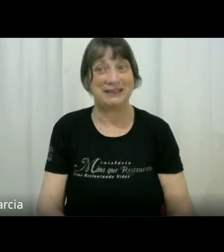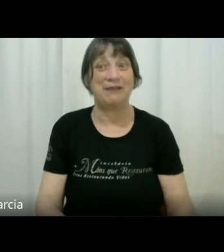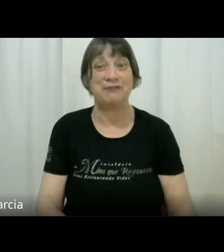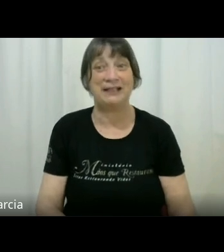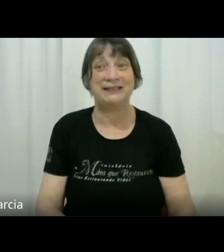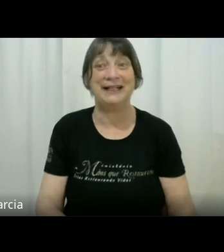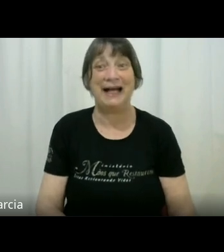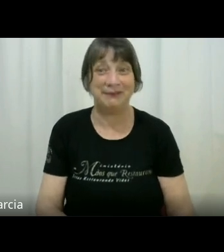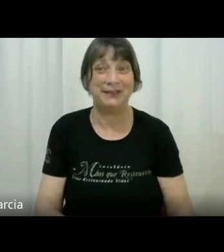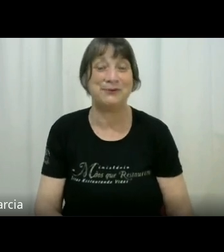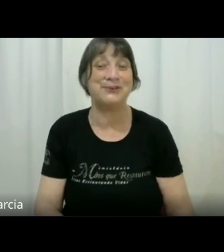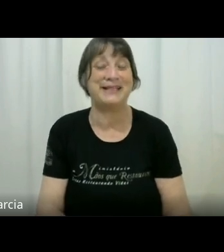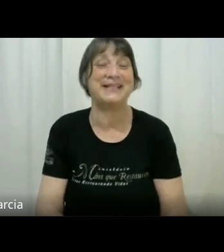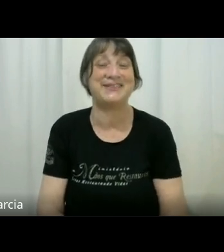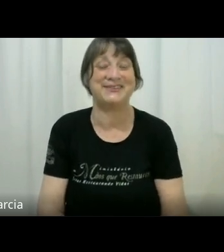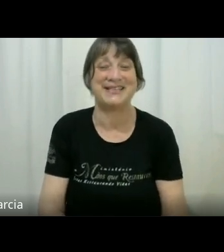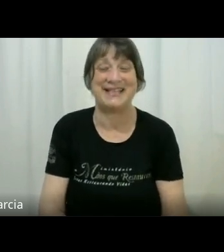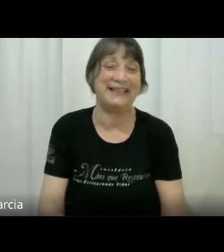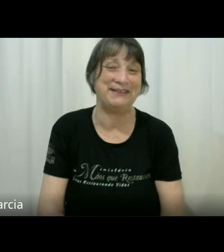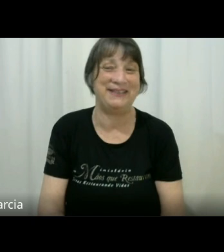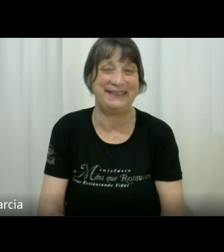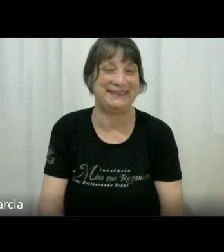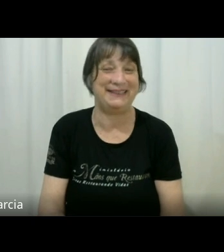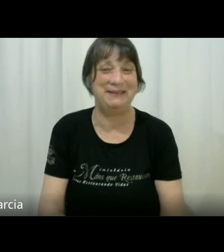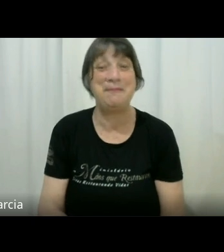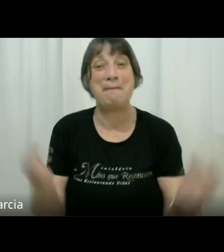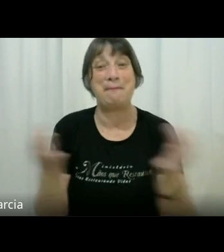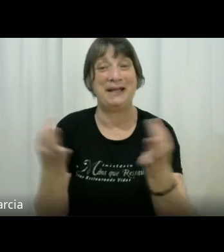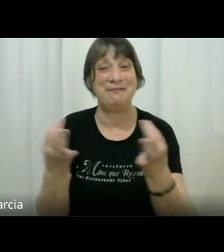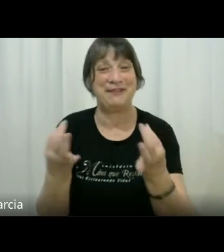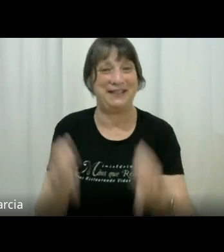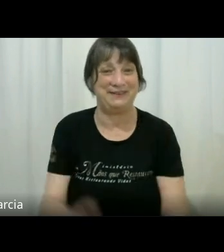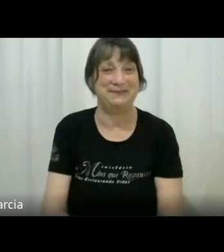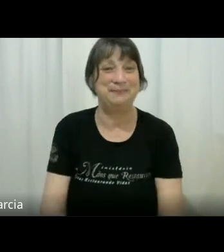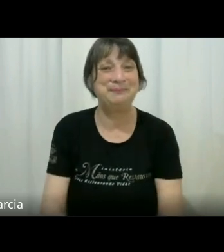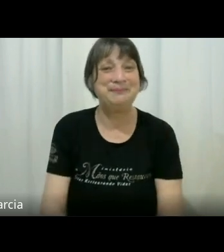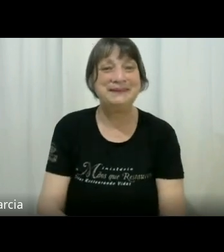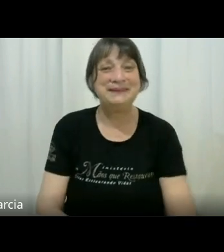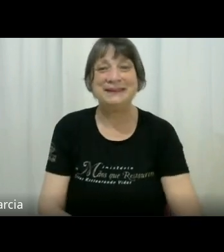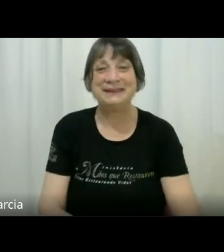Tem que estar ligado ali no contexto, exatamente. Perfeito.